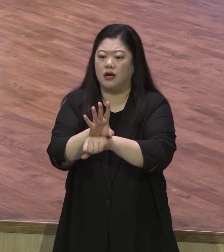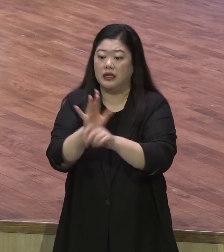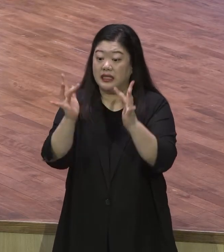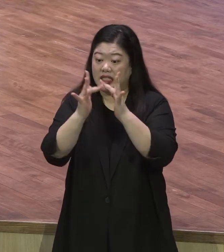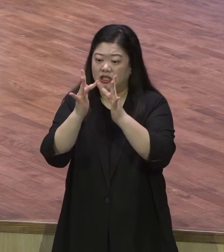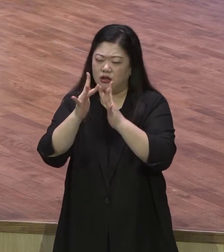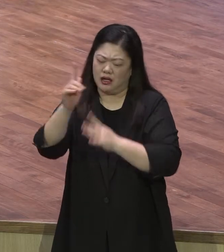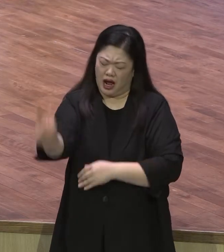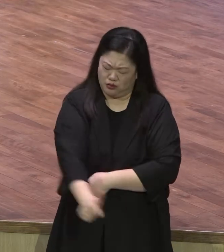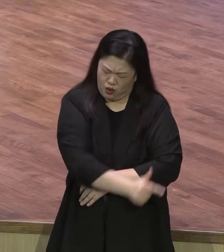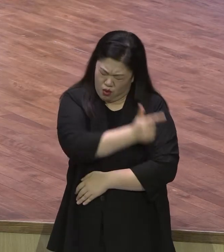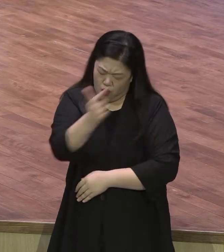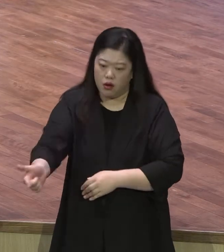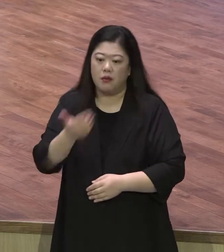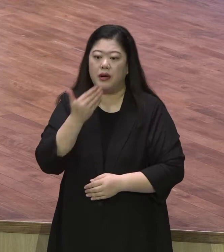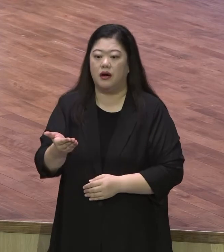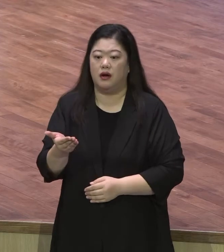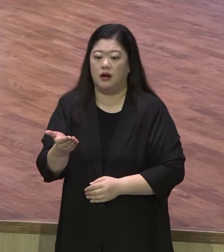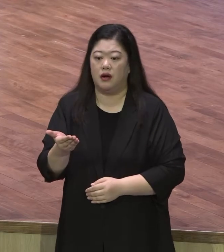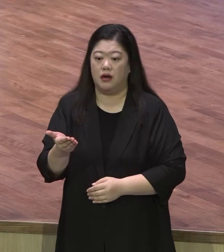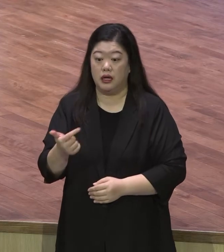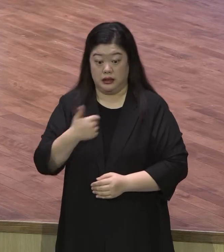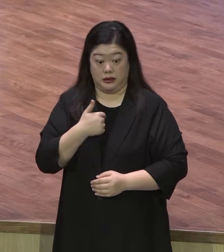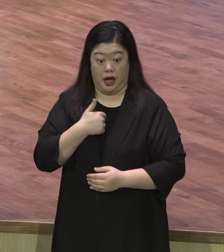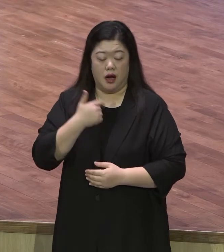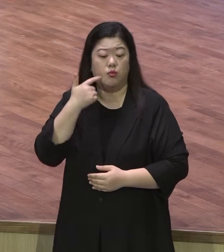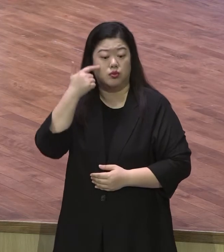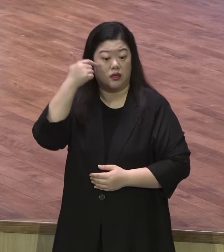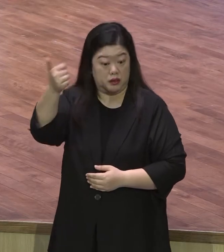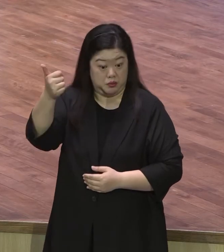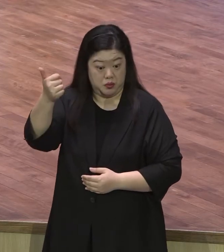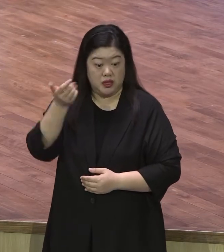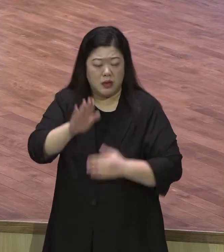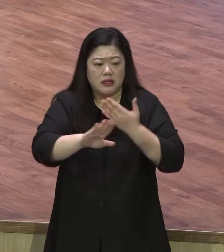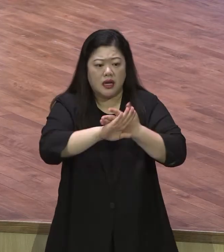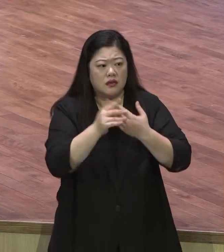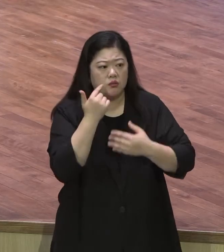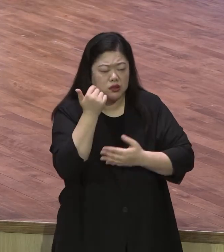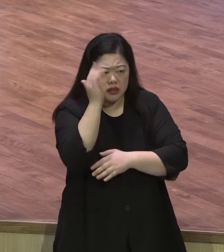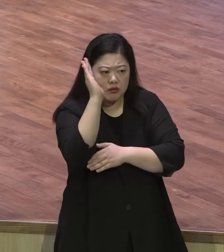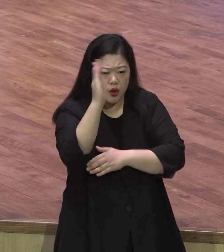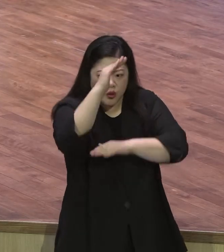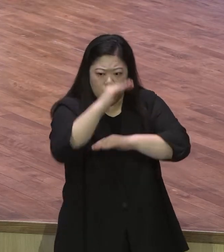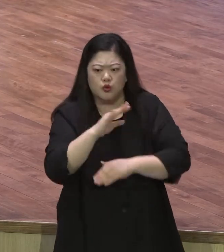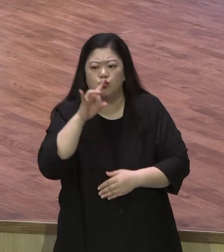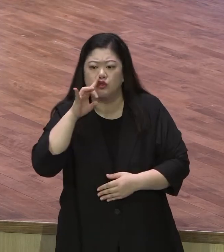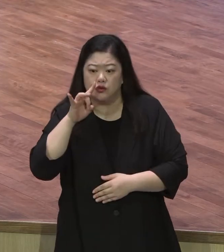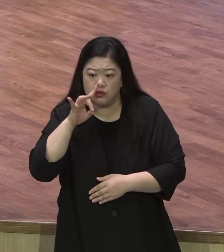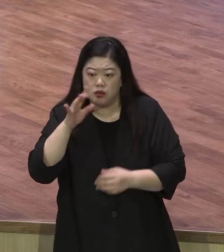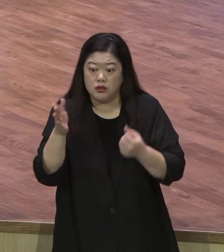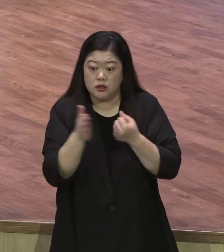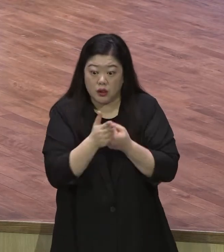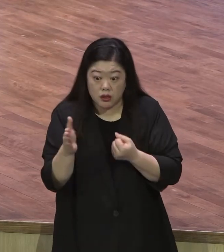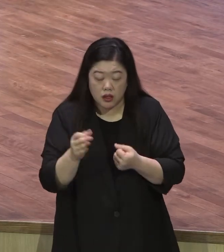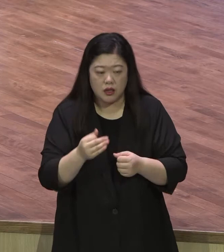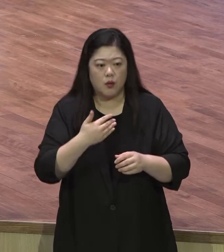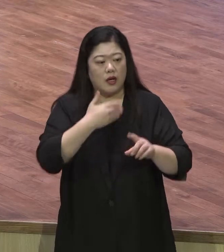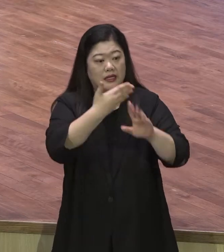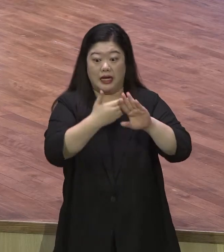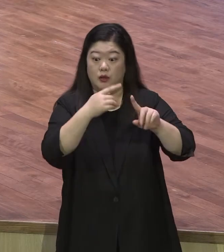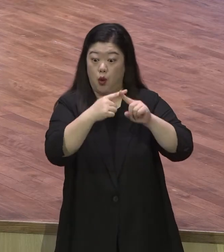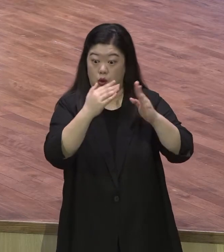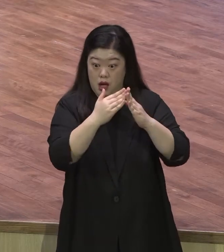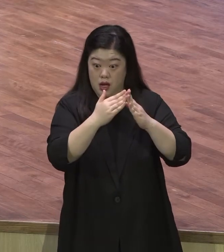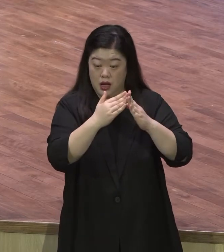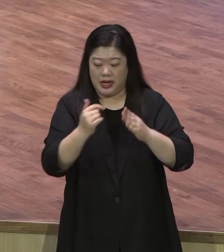거요 어떤 목삼살교 들어보고 다이도 들어보고 찬양 또 듣고 계속 들으는 거예요 그냥 내가 집중할 때 끄고